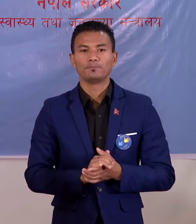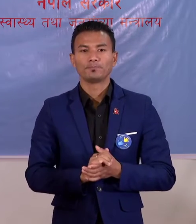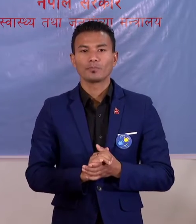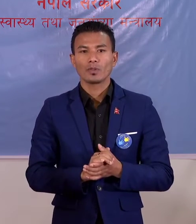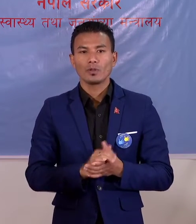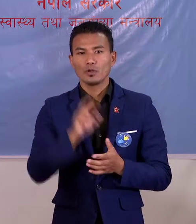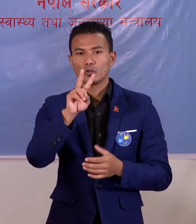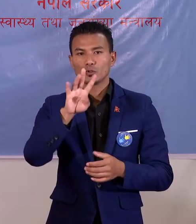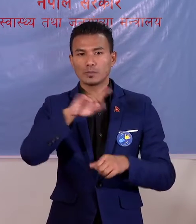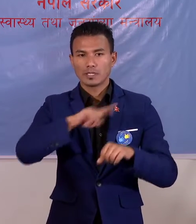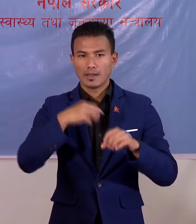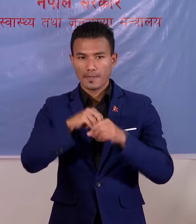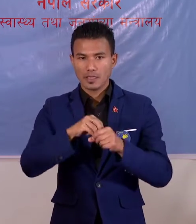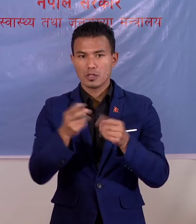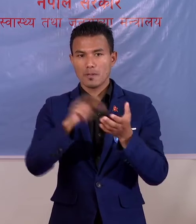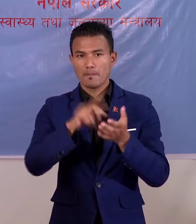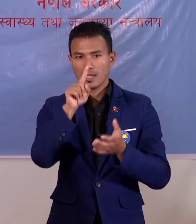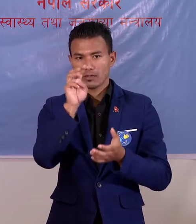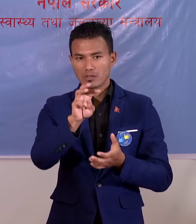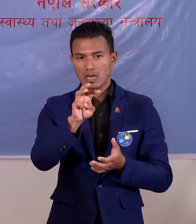गत 24 घण्टामा थप